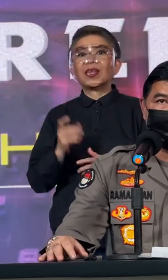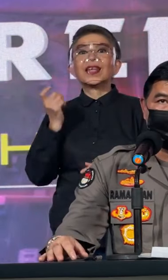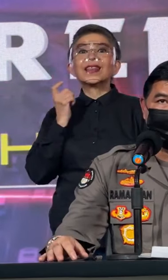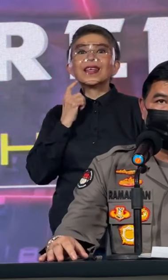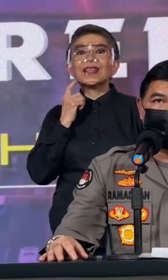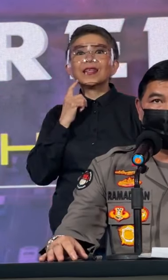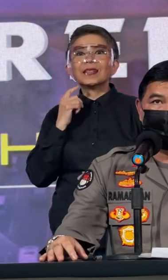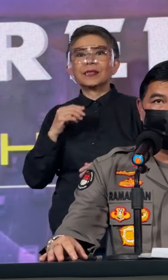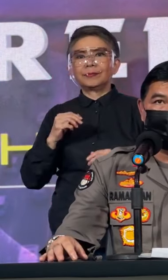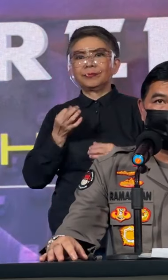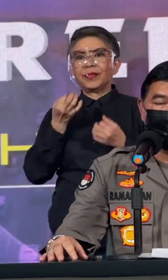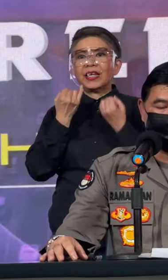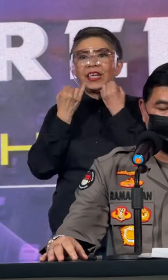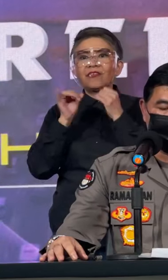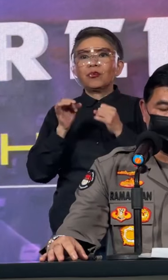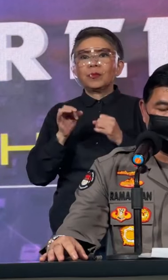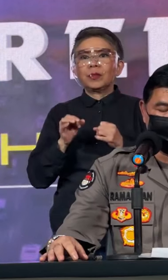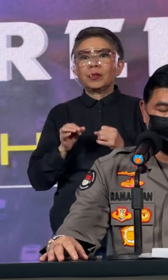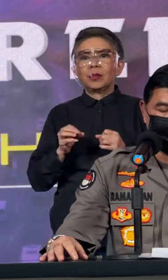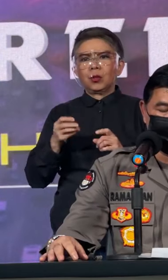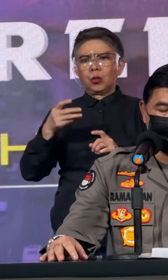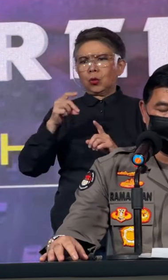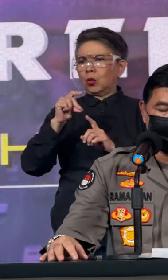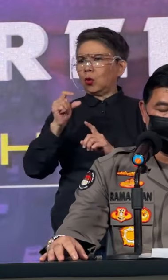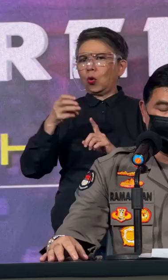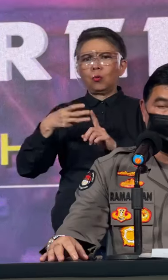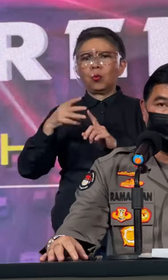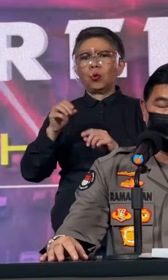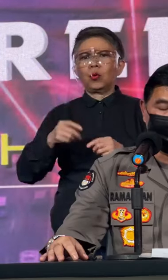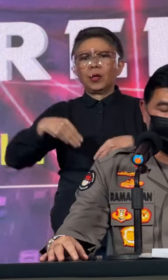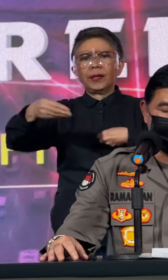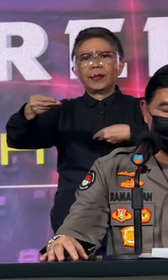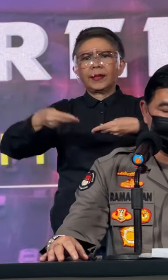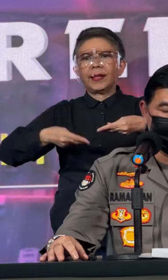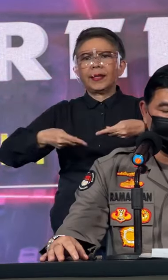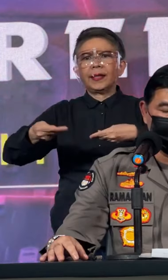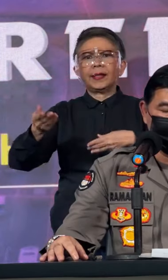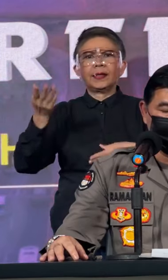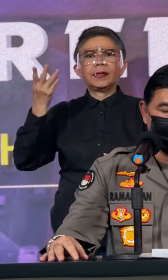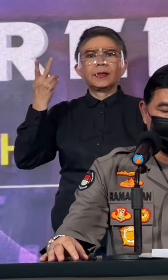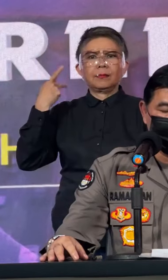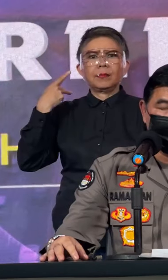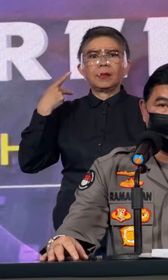Terkait dengan update robot trading yang kemarin